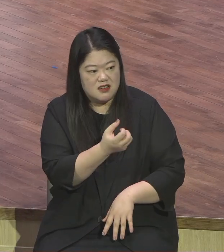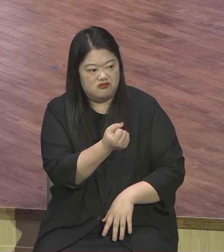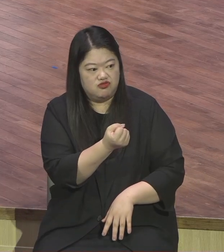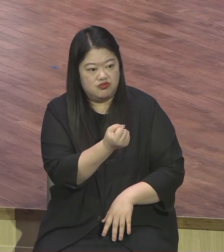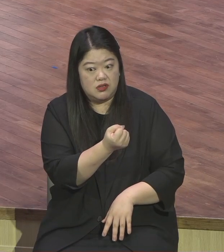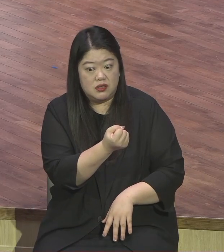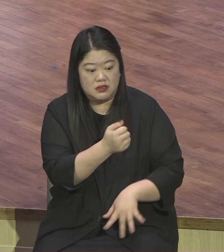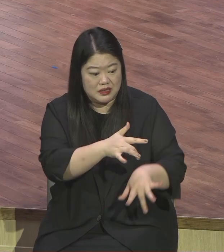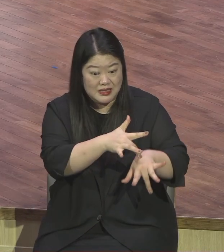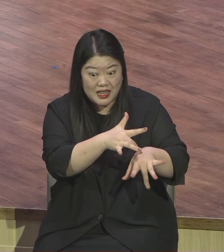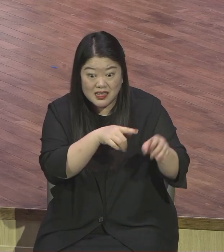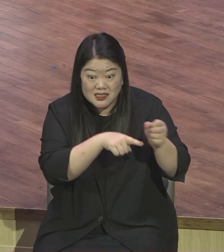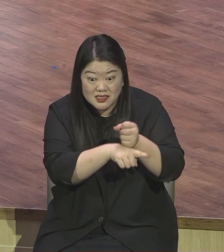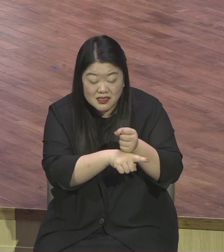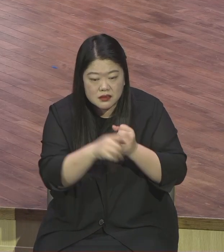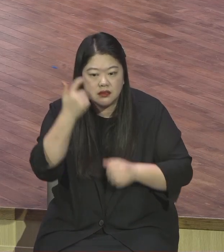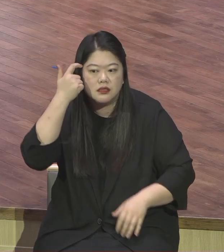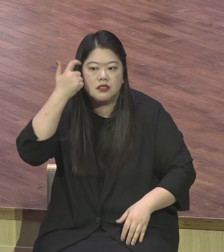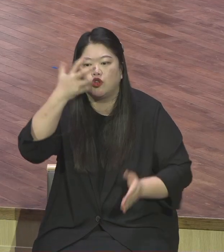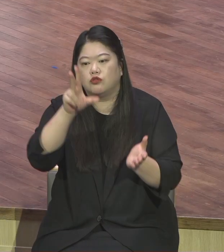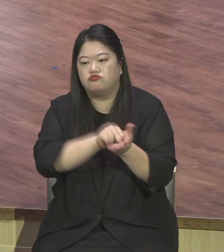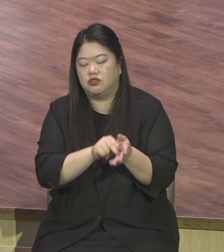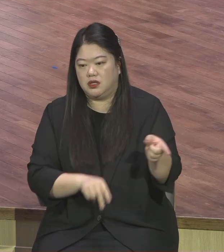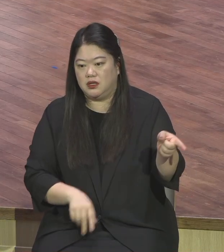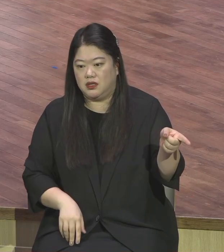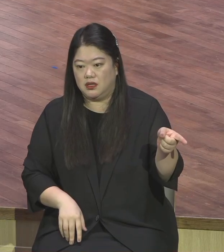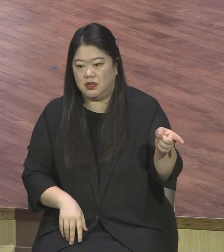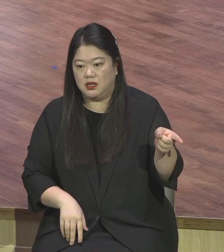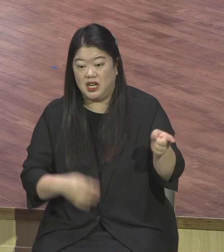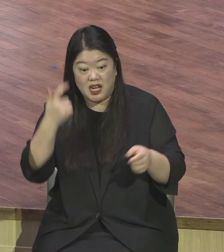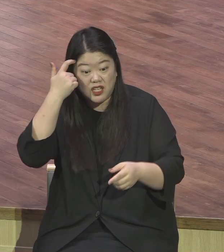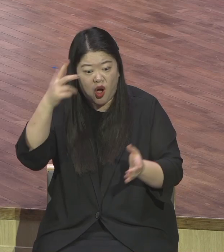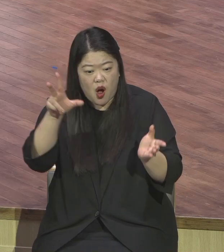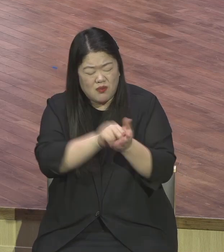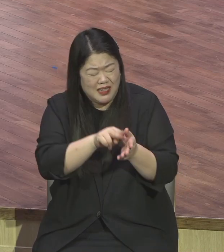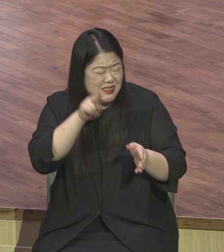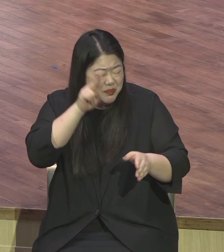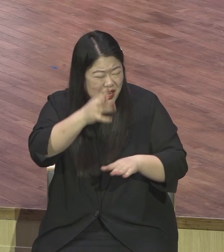문제지요. 사로잡혔죠. 영적 문제 사로잡혀있어요. 제가